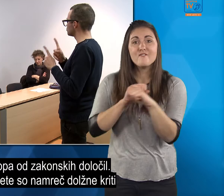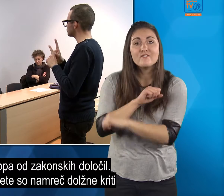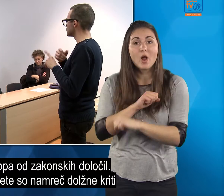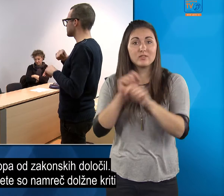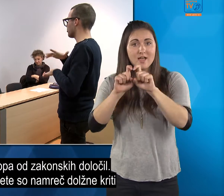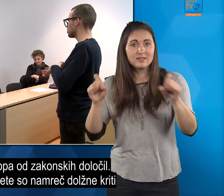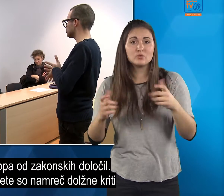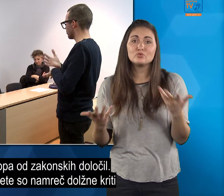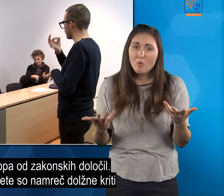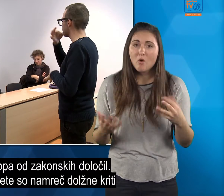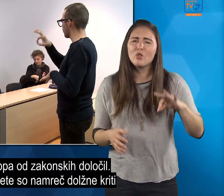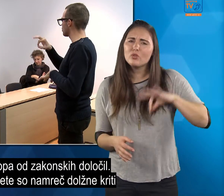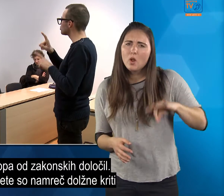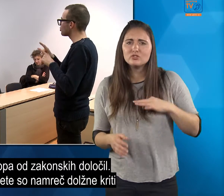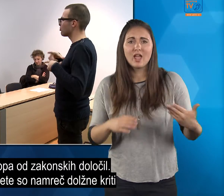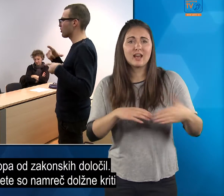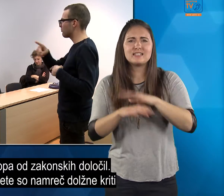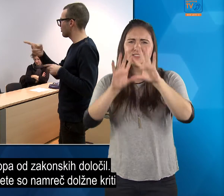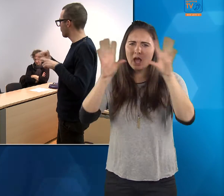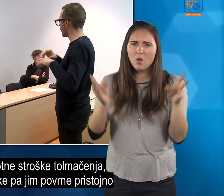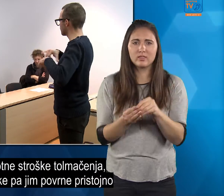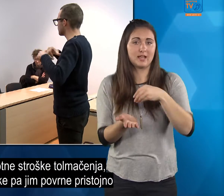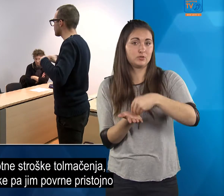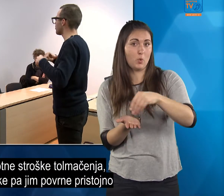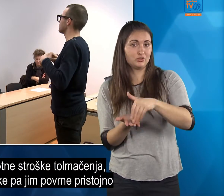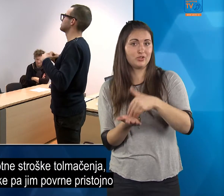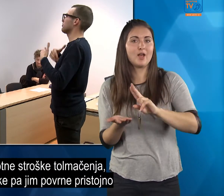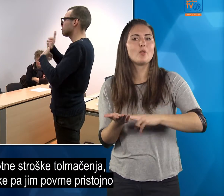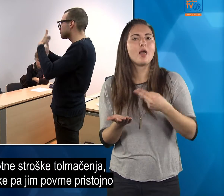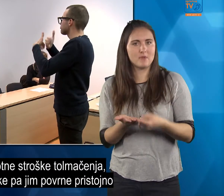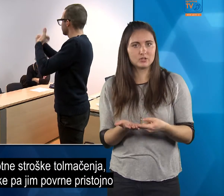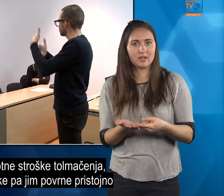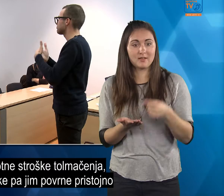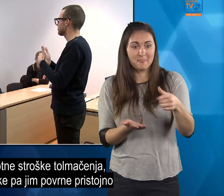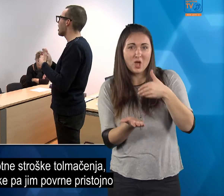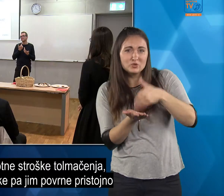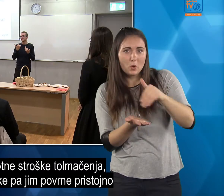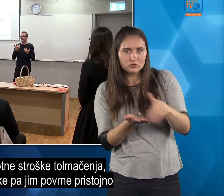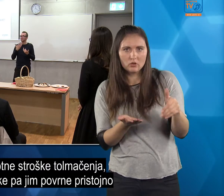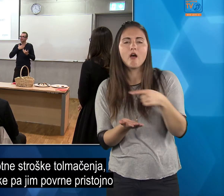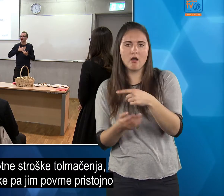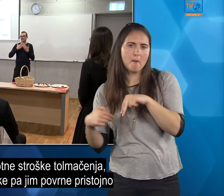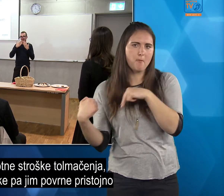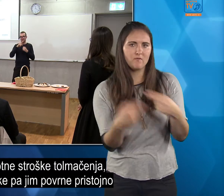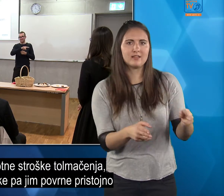Fakultete so namreč dolžne kriti celotne stroške tolmačenja, stroške pa jim povrne pristojno ministrstvo za